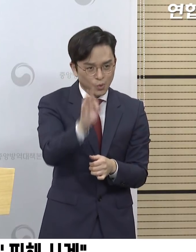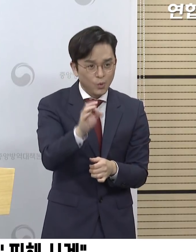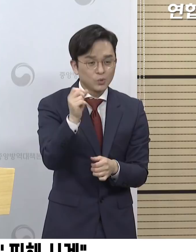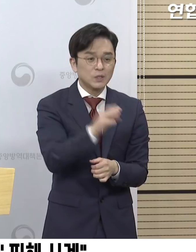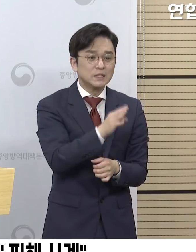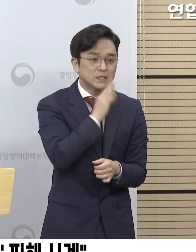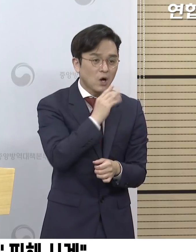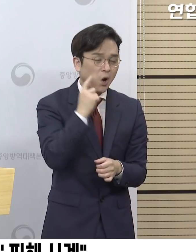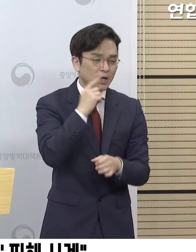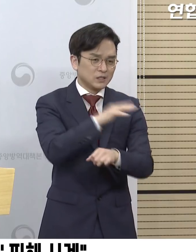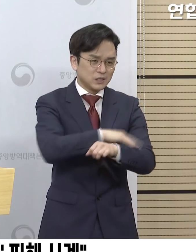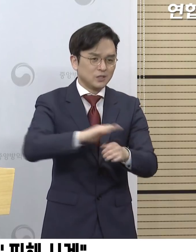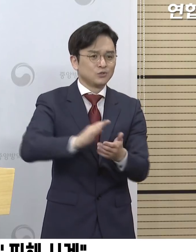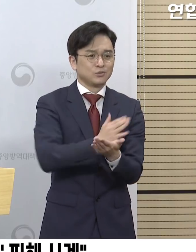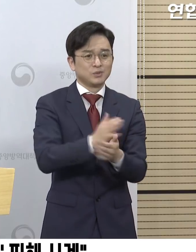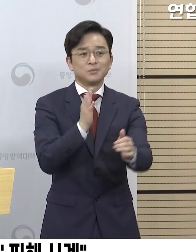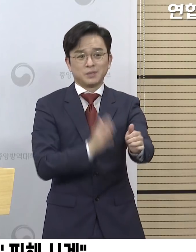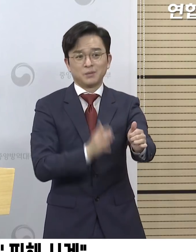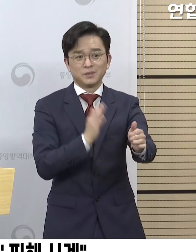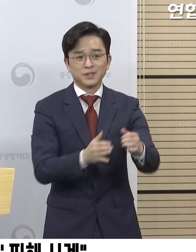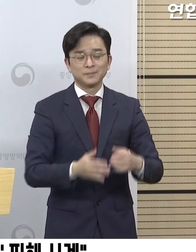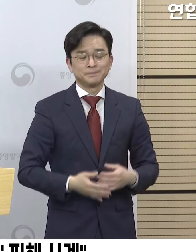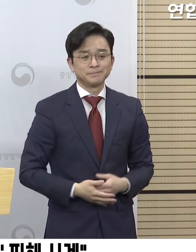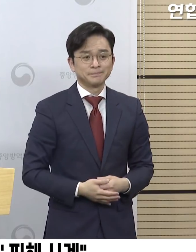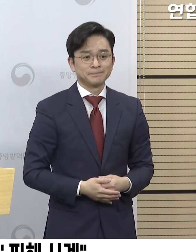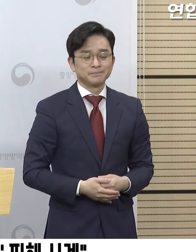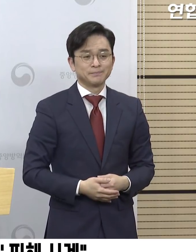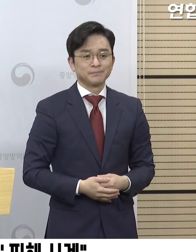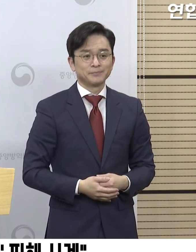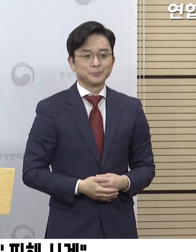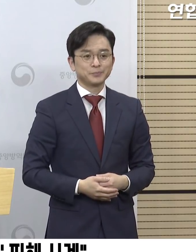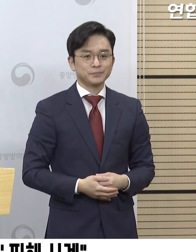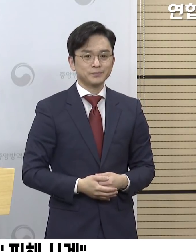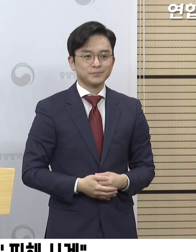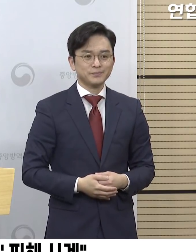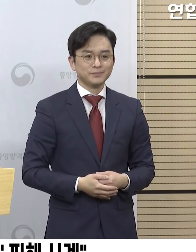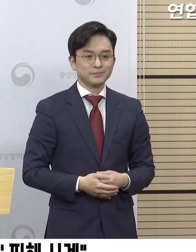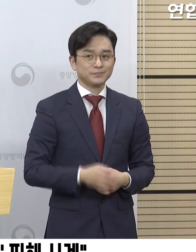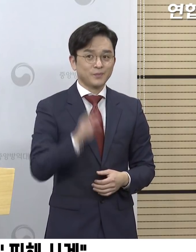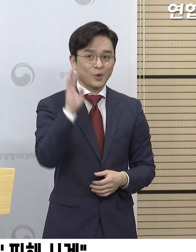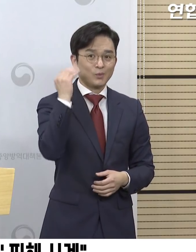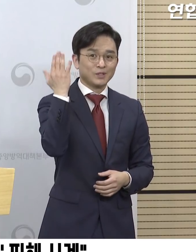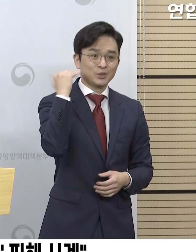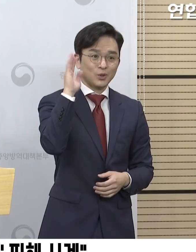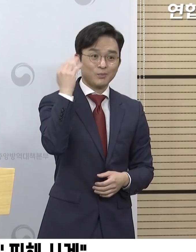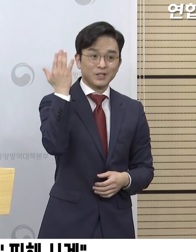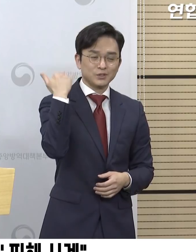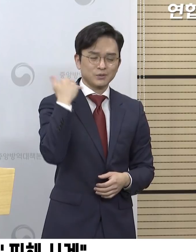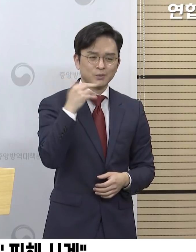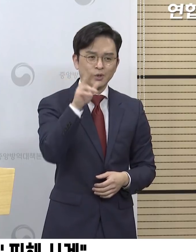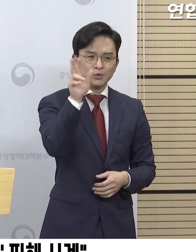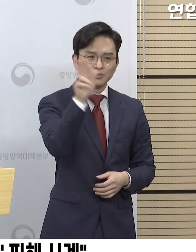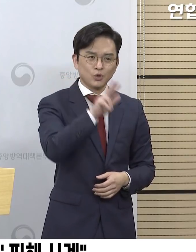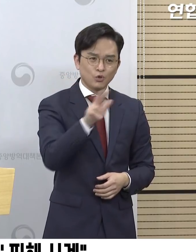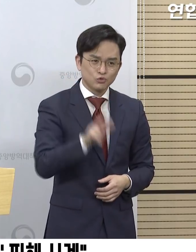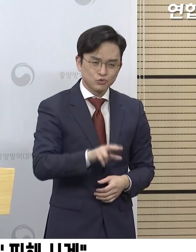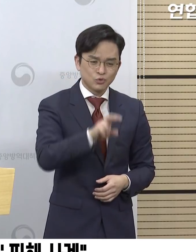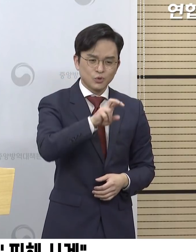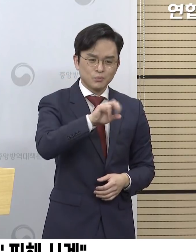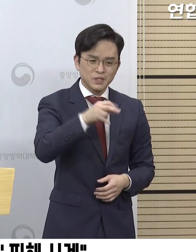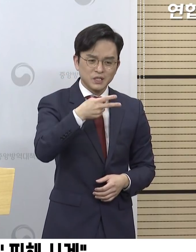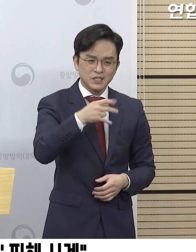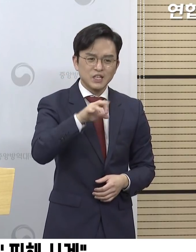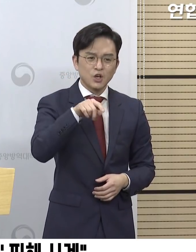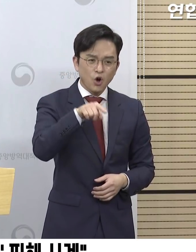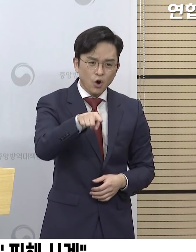확인해 주실 것을 요청드립니다. 최근에 그 전국 미디어 리터러시 교사 협회가